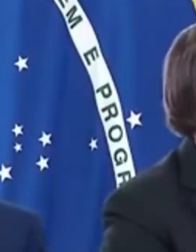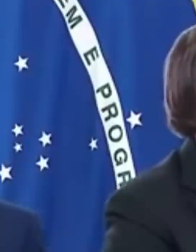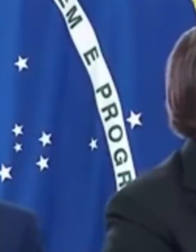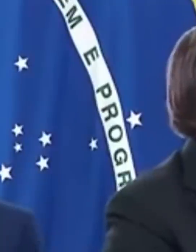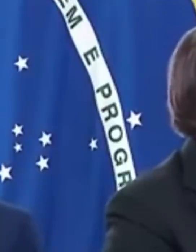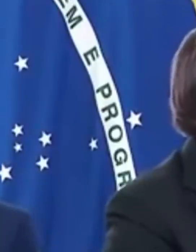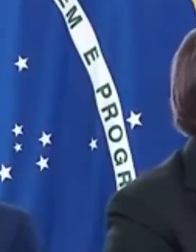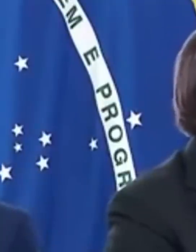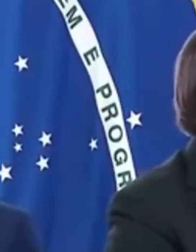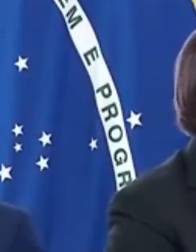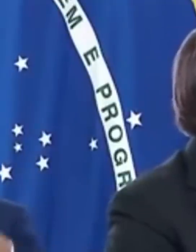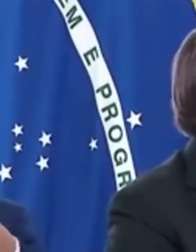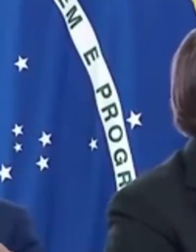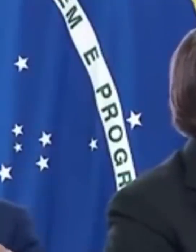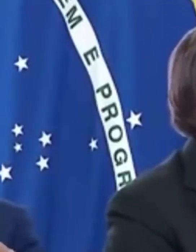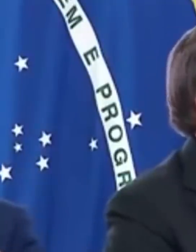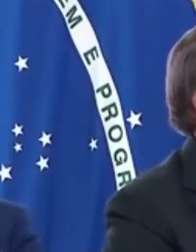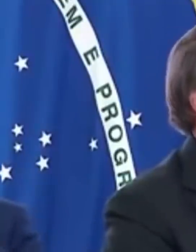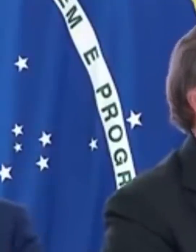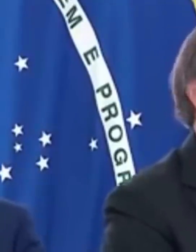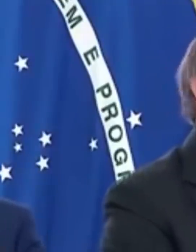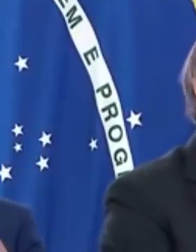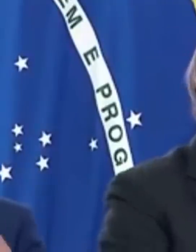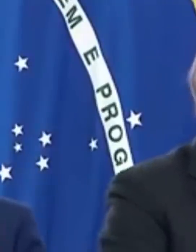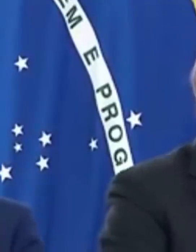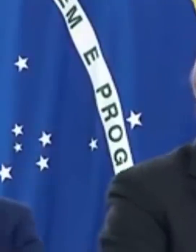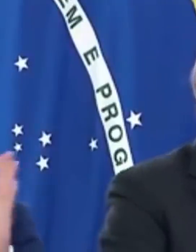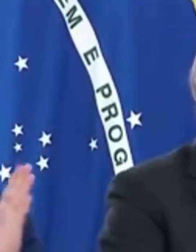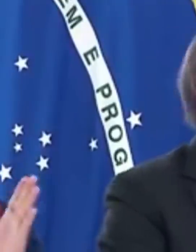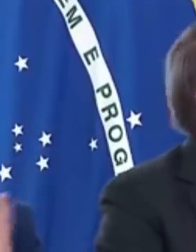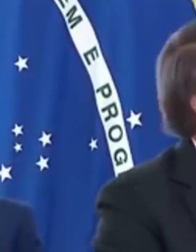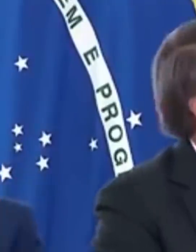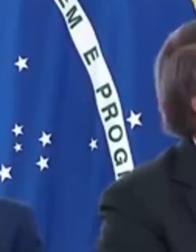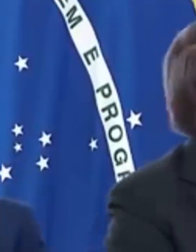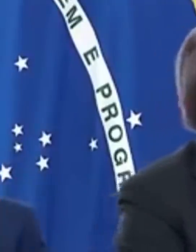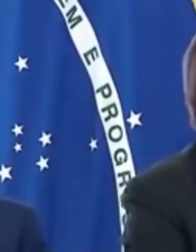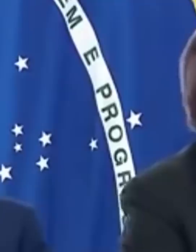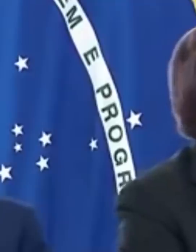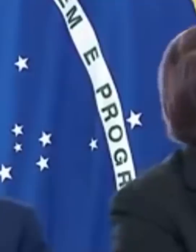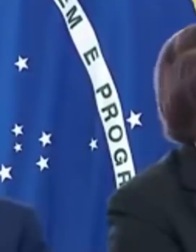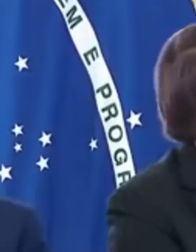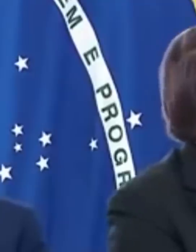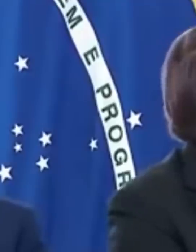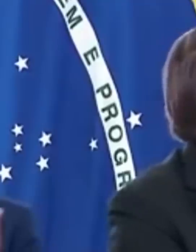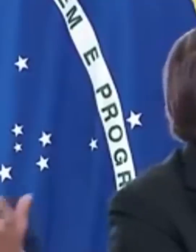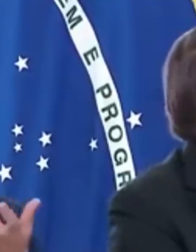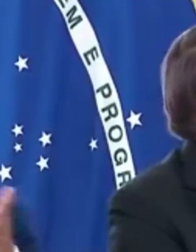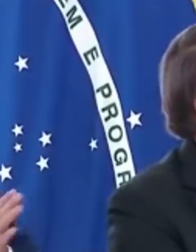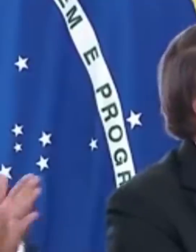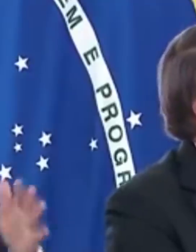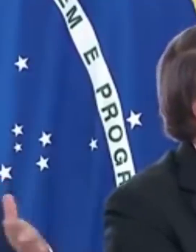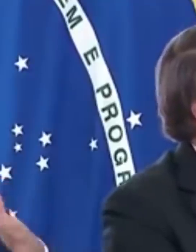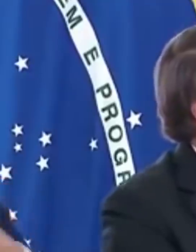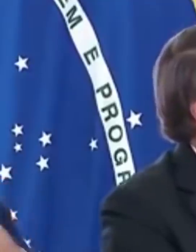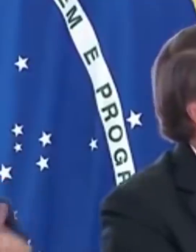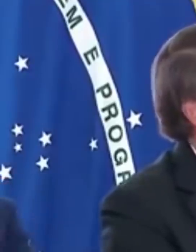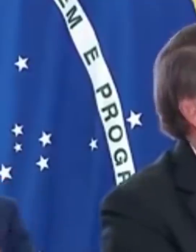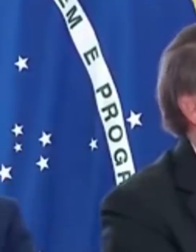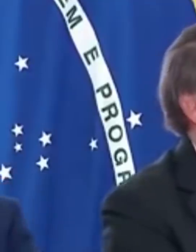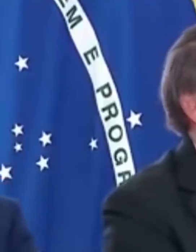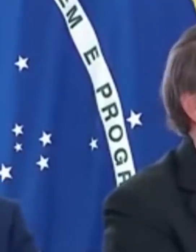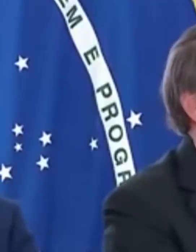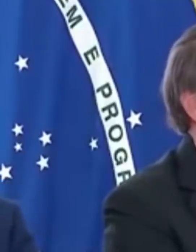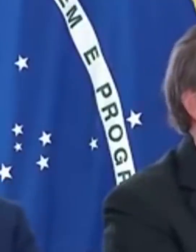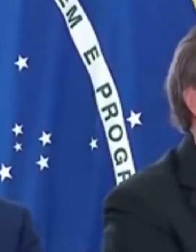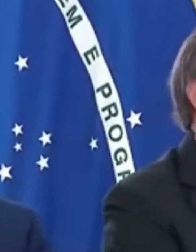Covid. Que ponto nós chegamos? Será que vão querer bloquear minhas mídias sociais? A mídia social que mais interage